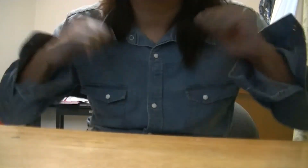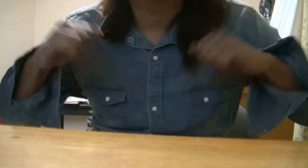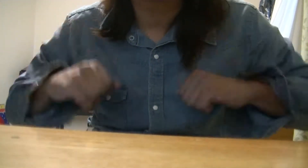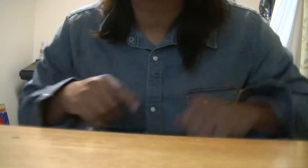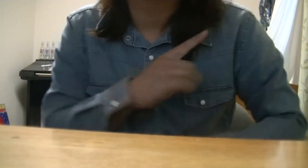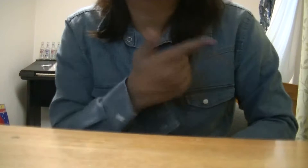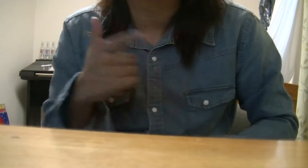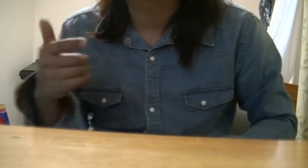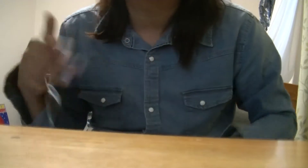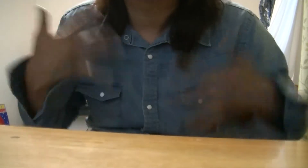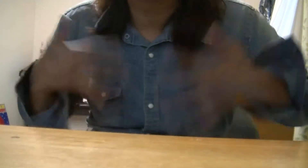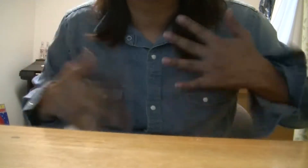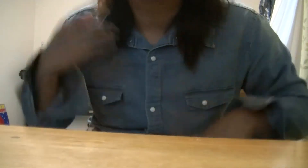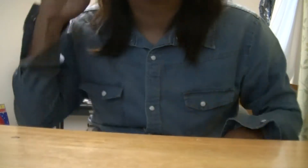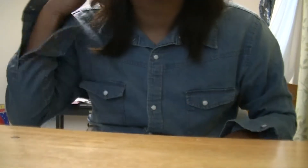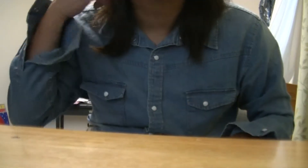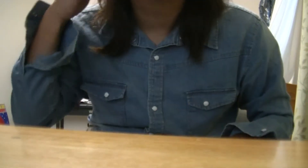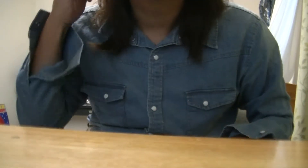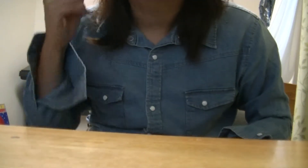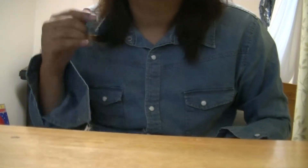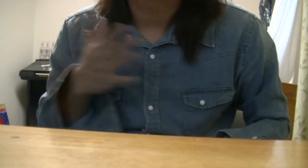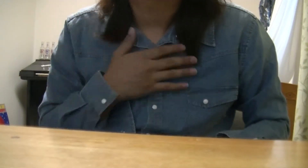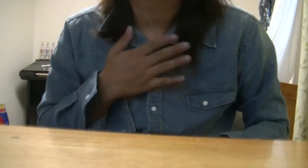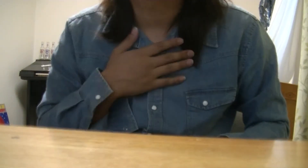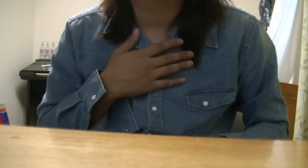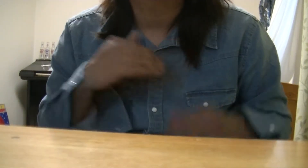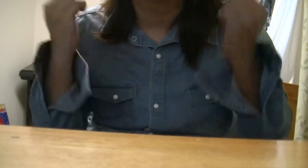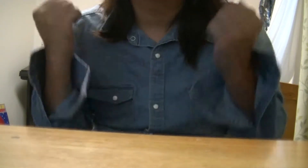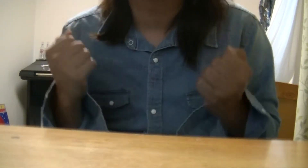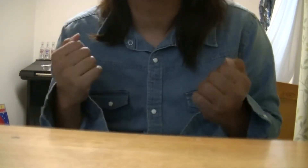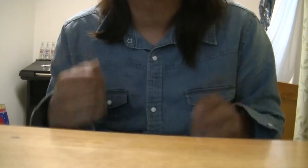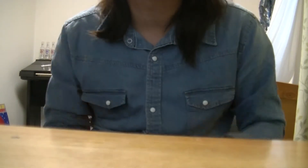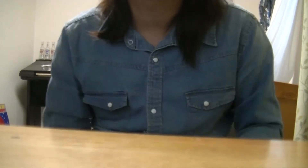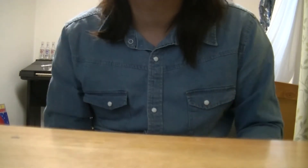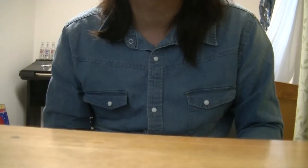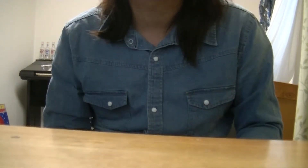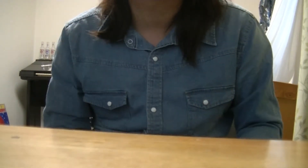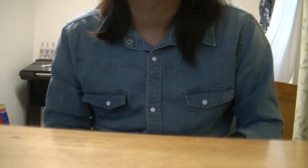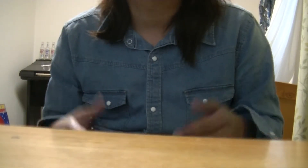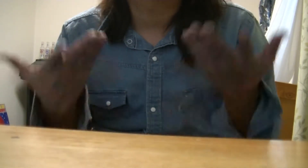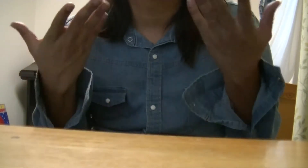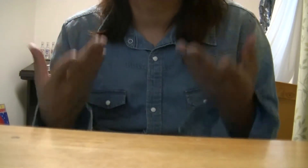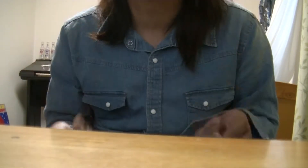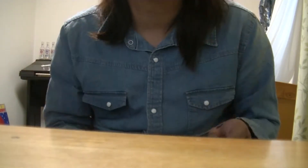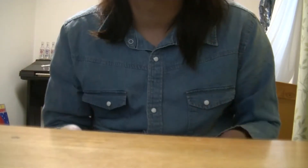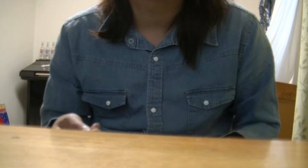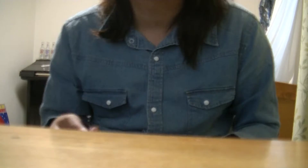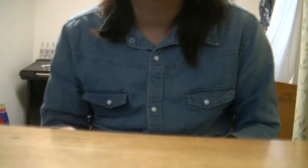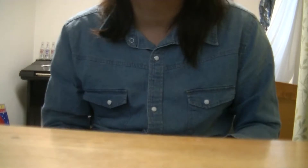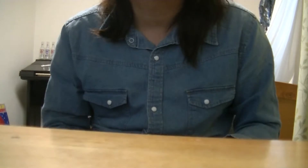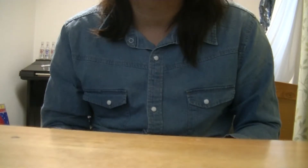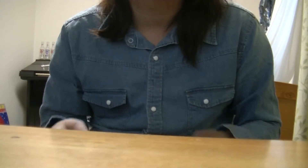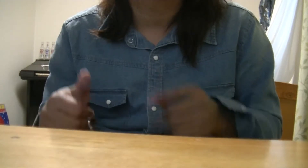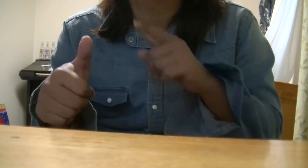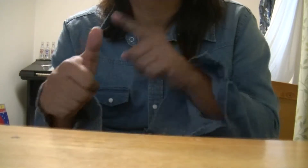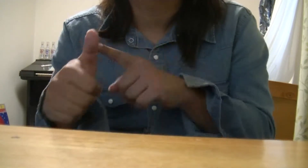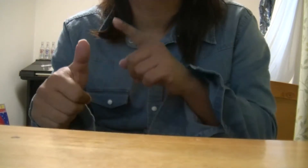を喜べたり感じれるようになる僕があるのはやっぱり命をかけて産んでくださったお母